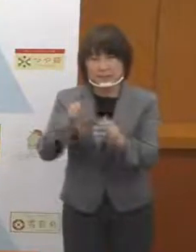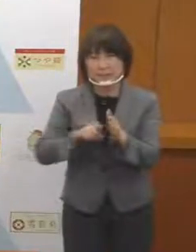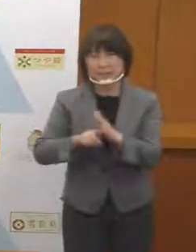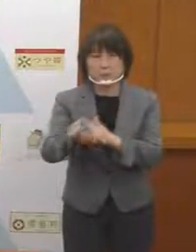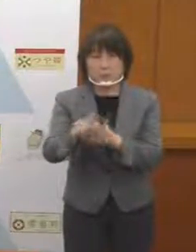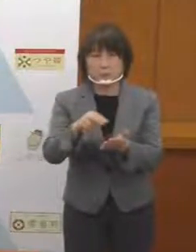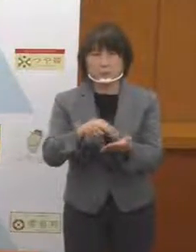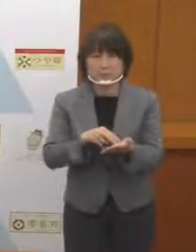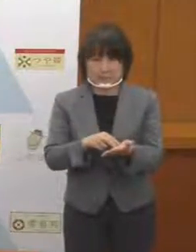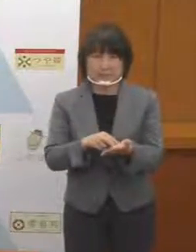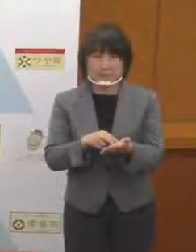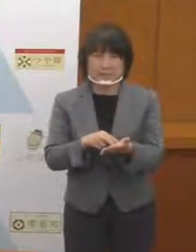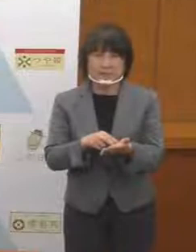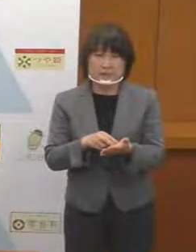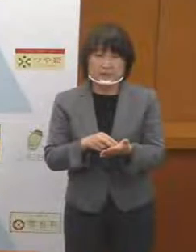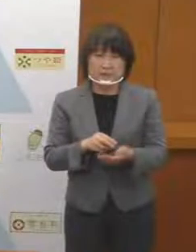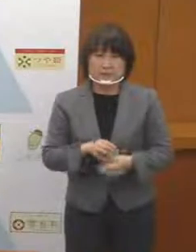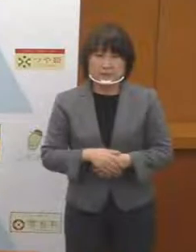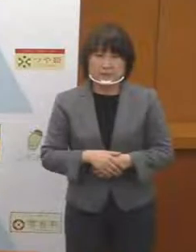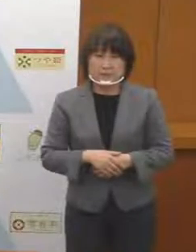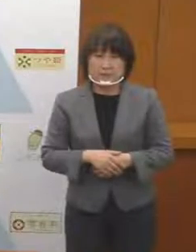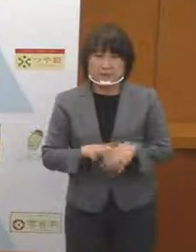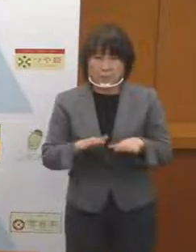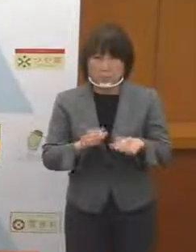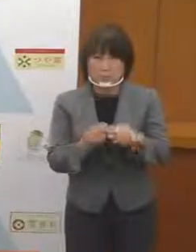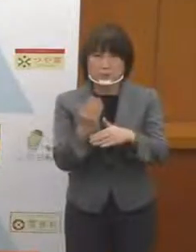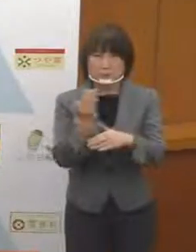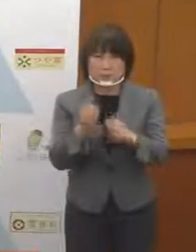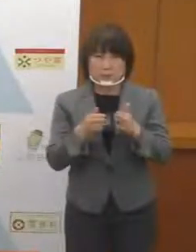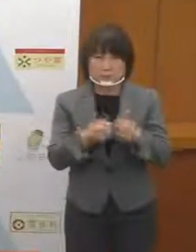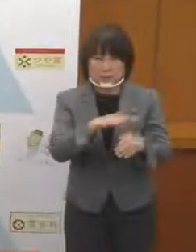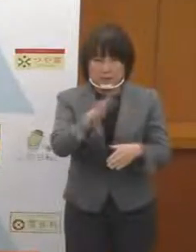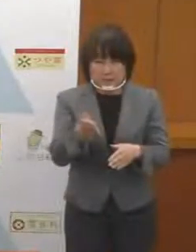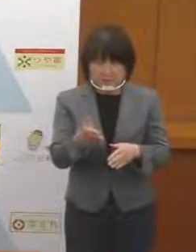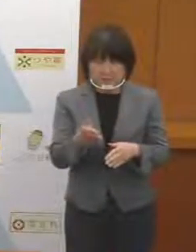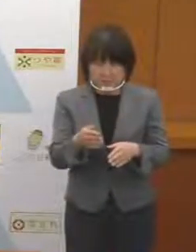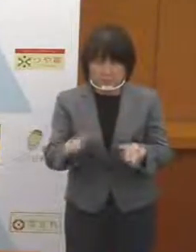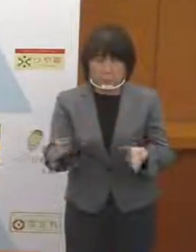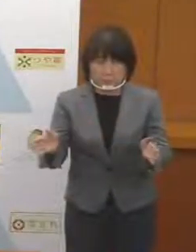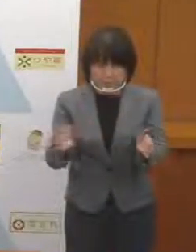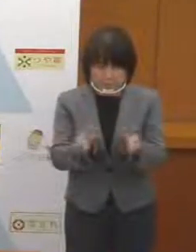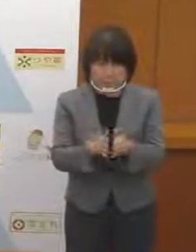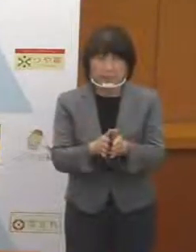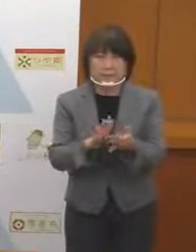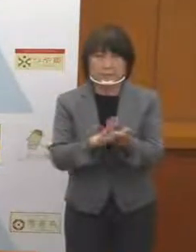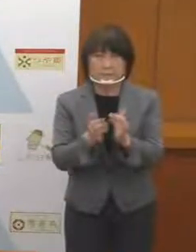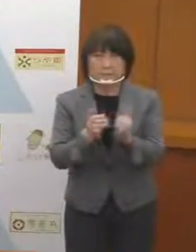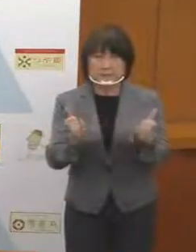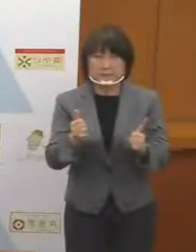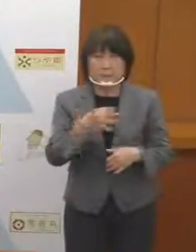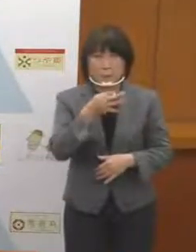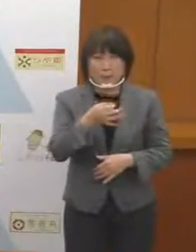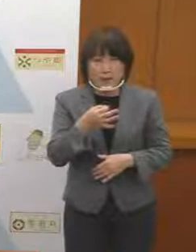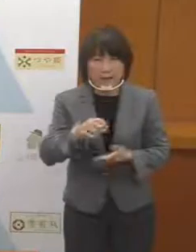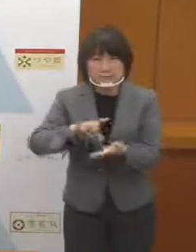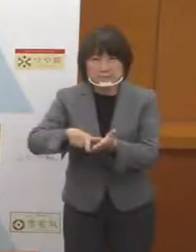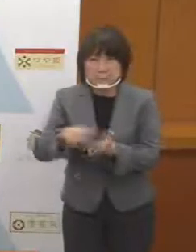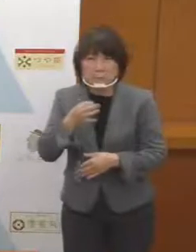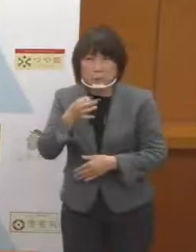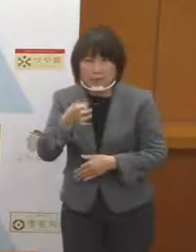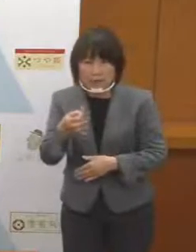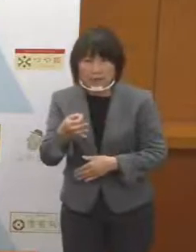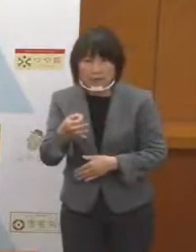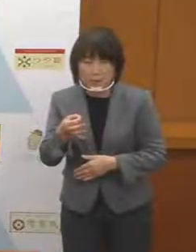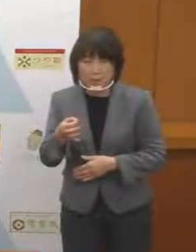者でありますので今回当選された舟山さんも含め県民の声地方の声というのを